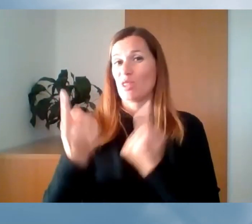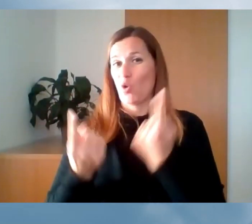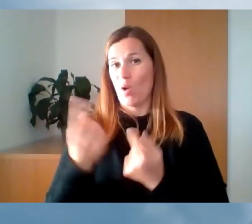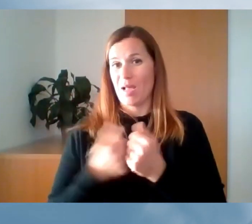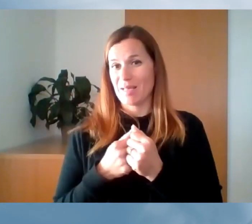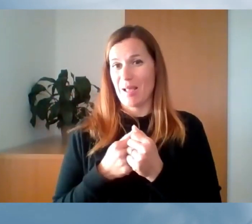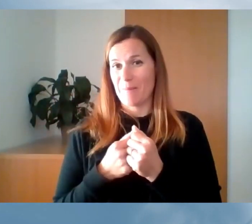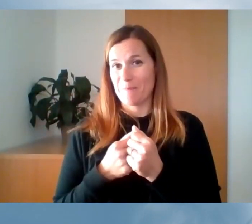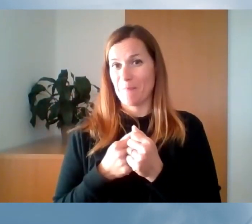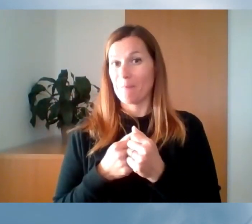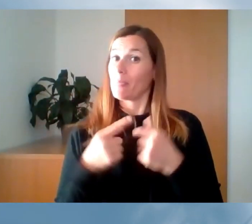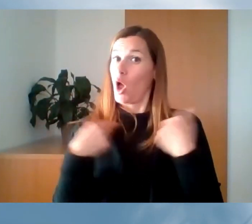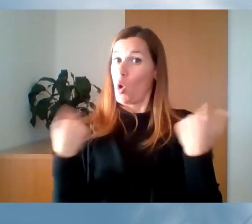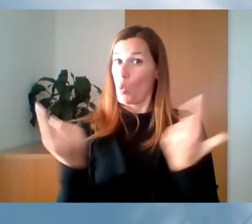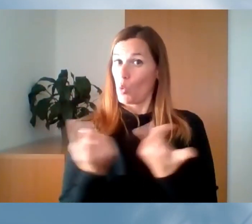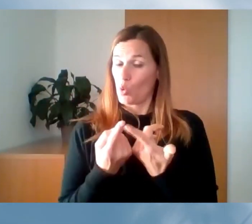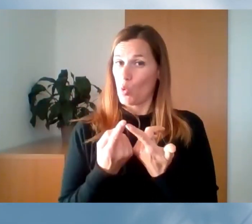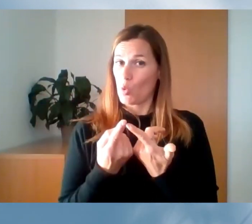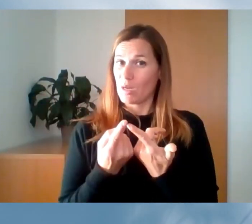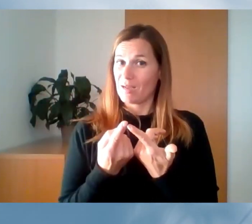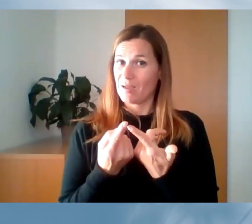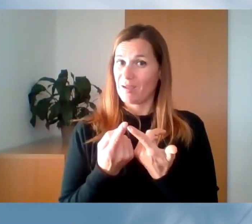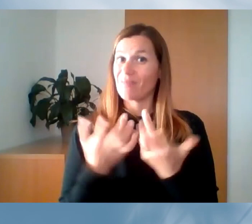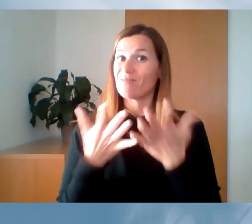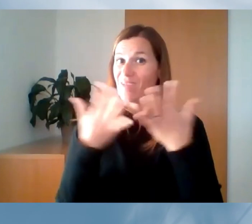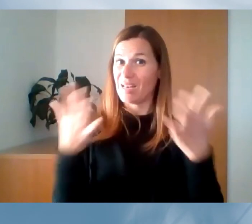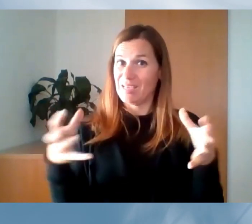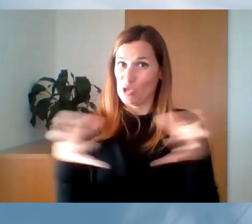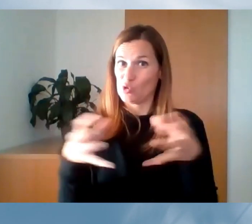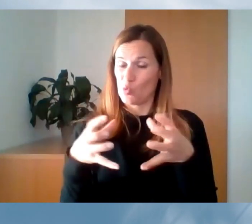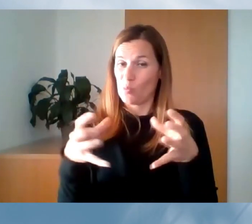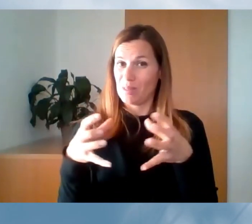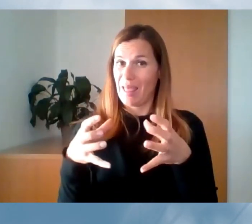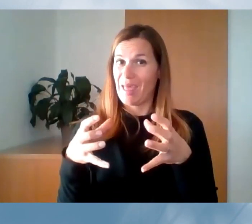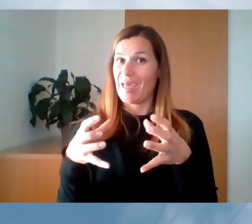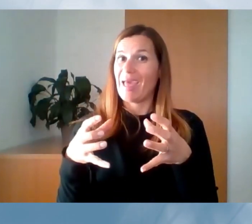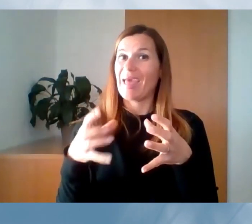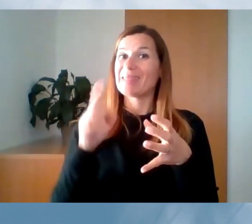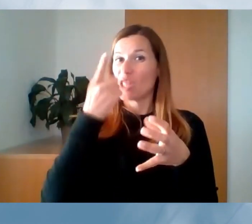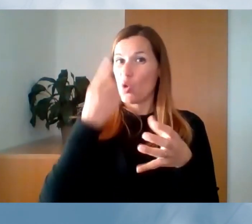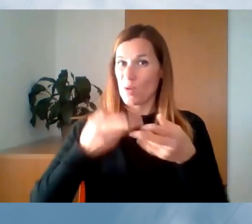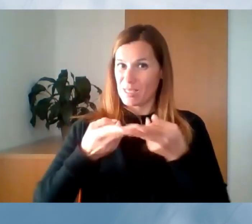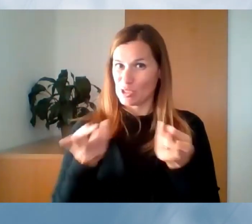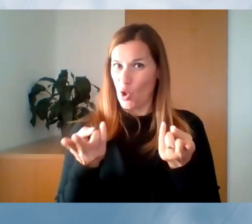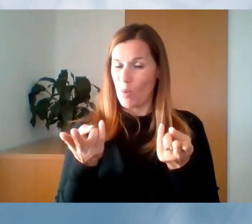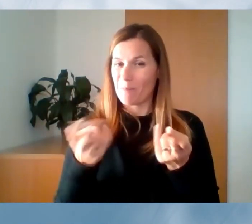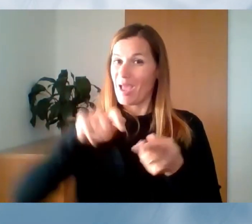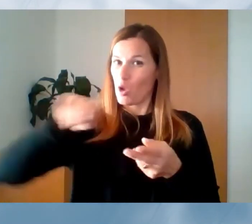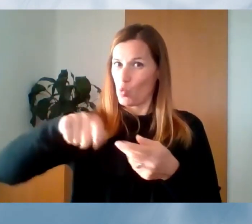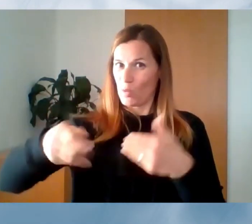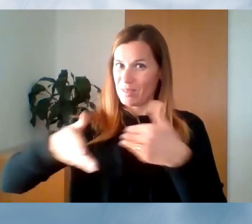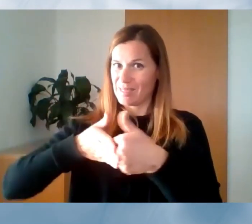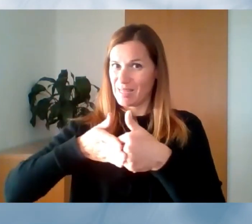veliko dogaja. Okrog te velike skupne dnevne sobe s kuhinjo, okrog